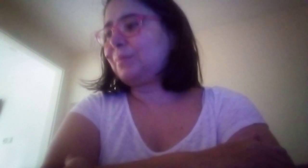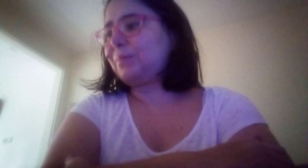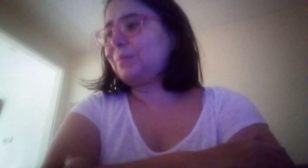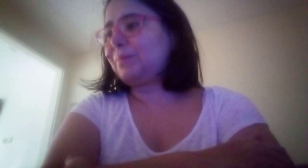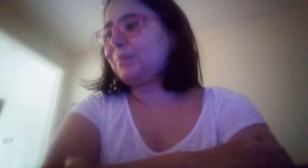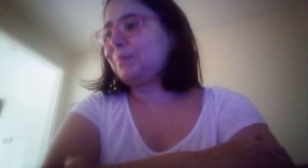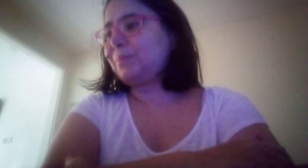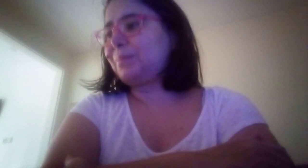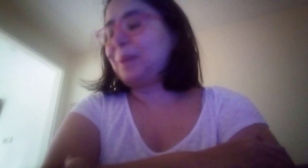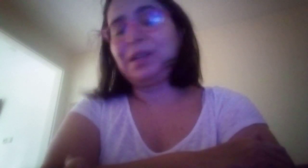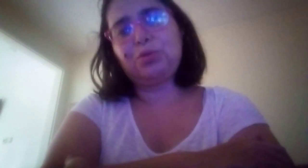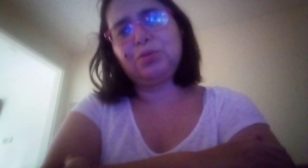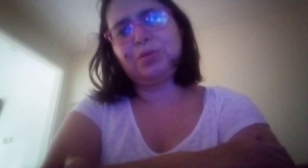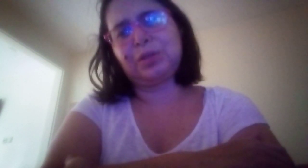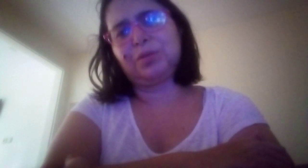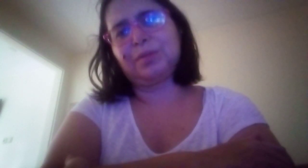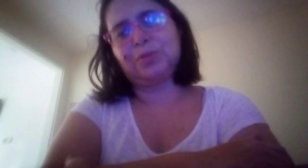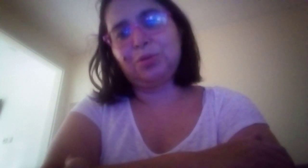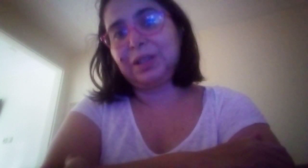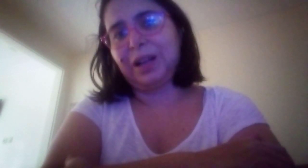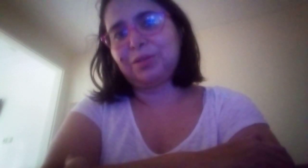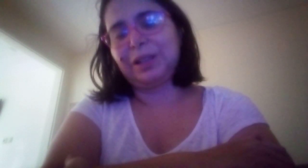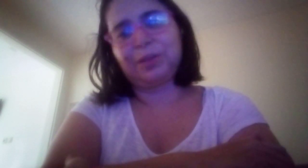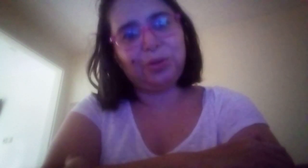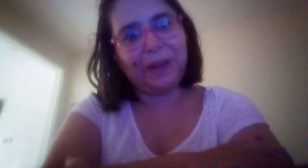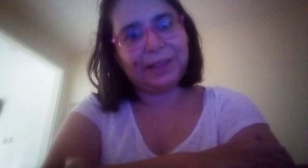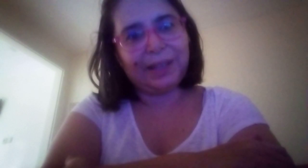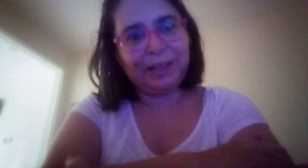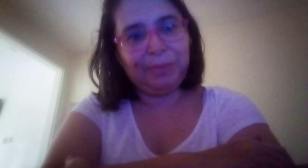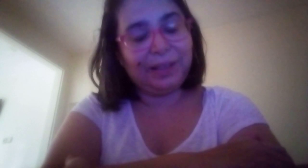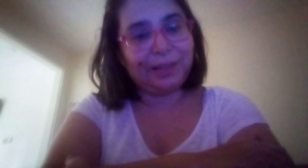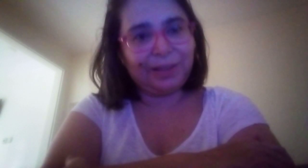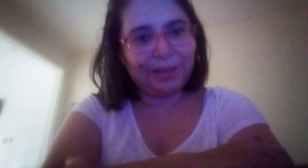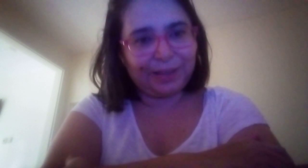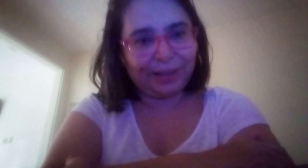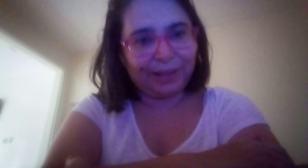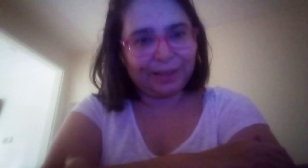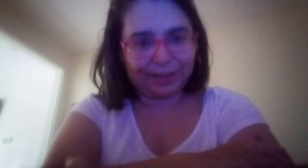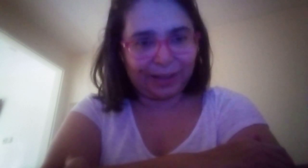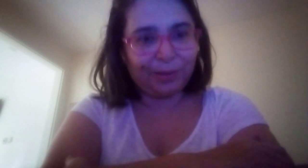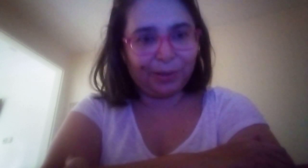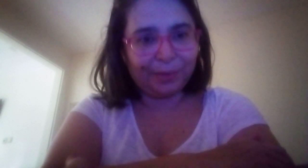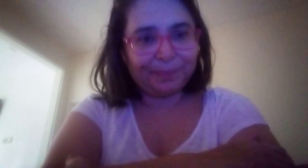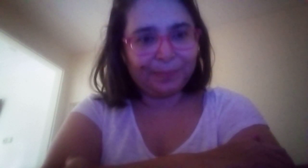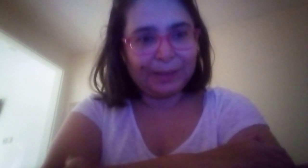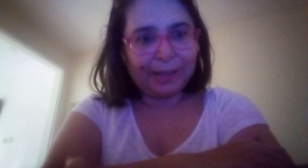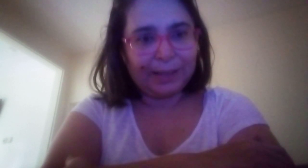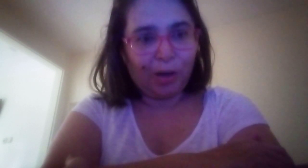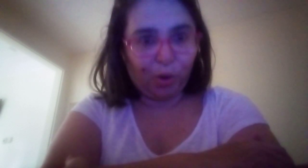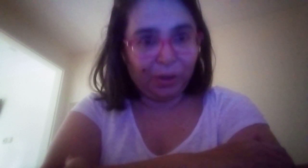neyse ben şunu istiyorum Türkiye halkı olarak lütfen kendi milletinin insanına saygılı olun onlar da